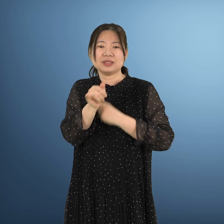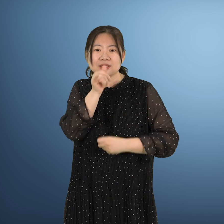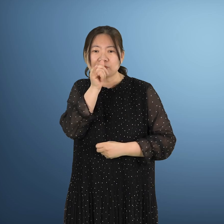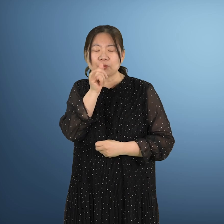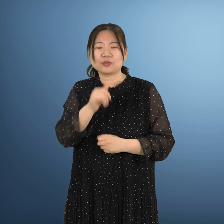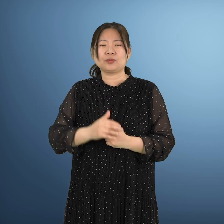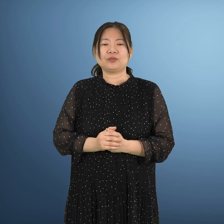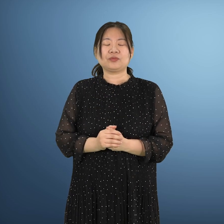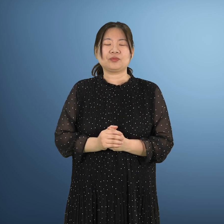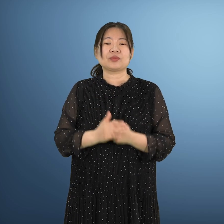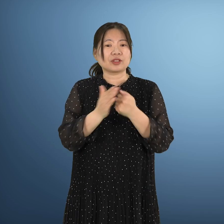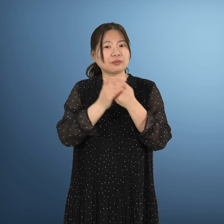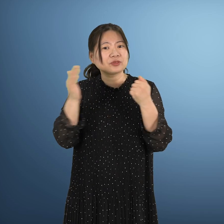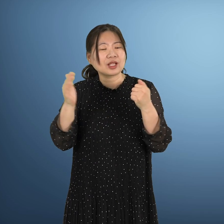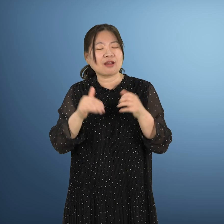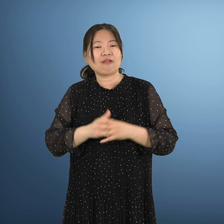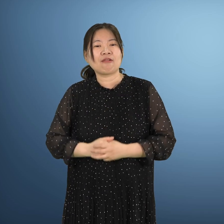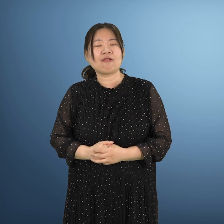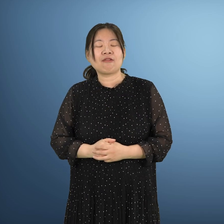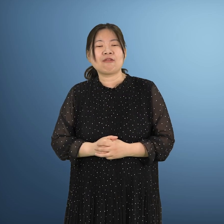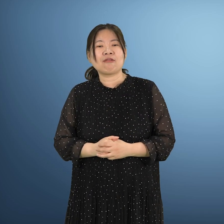뜻입니다. 그러니까